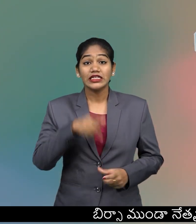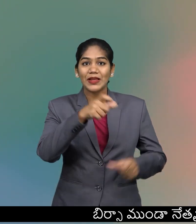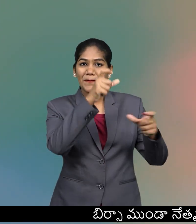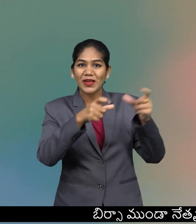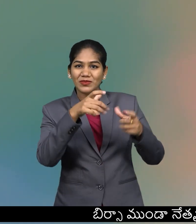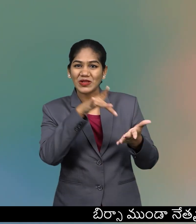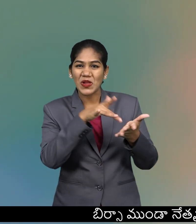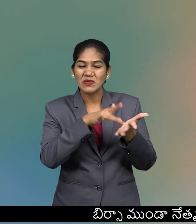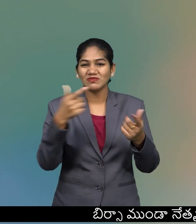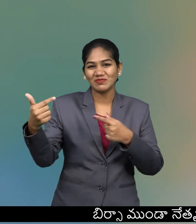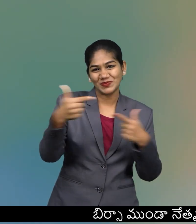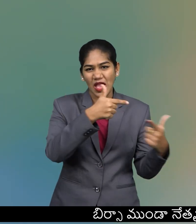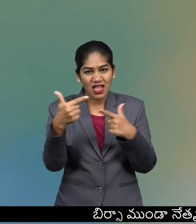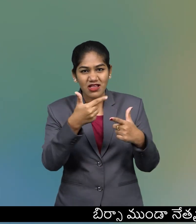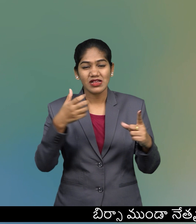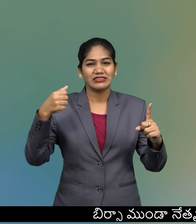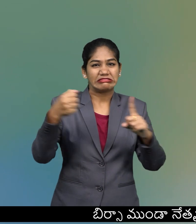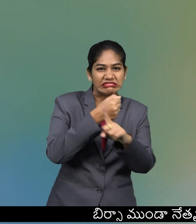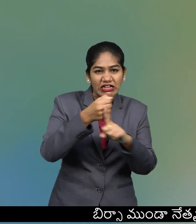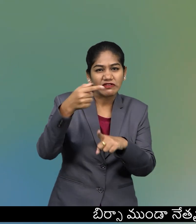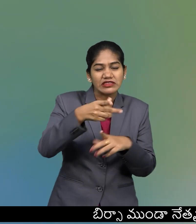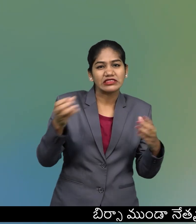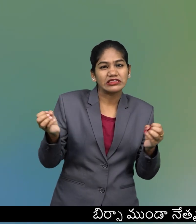బిర్సా ముండా నేతృత్వంలో జరిగిన తిరుగుబాటు.